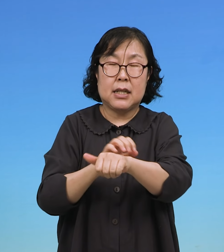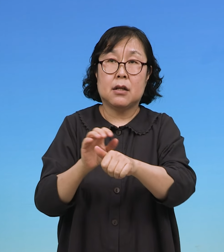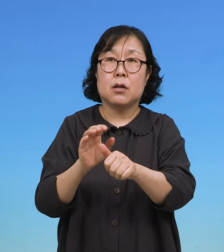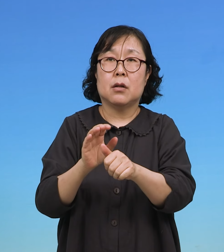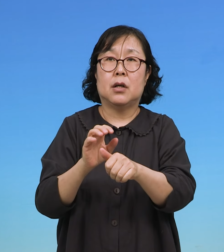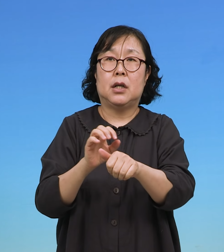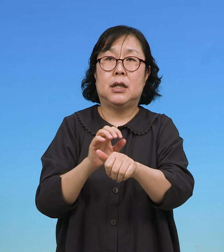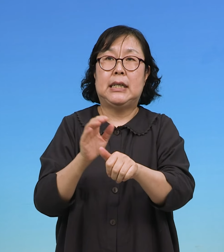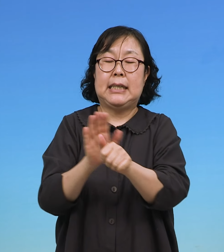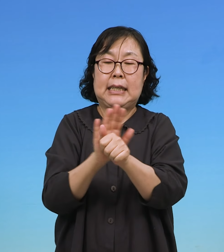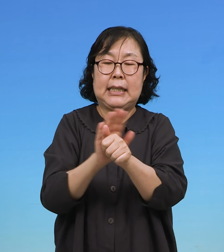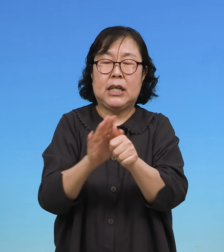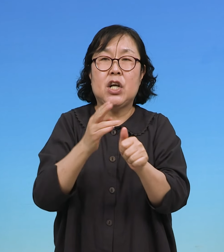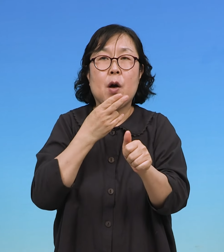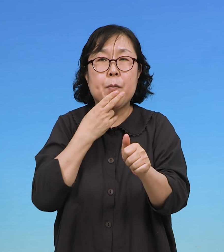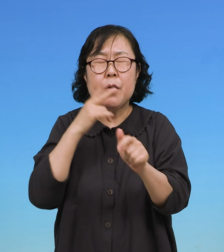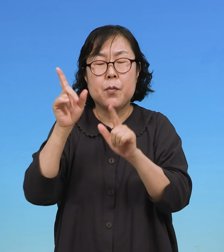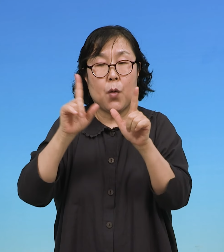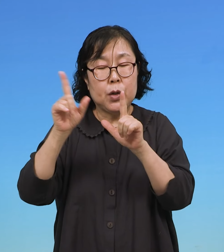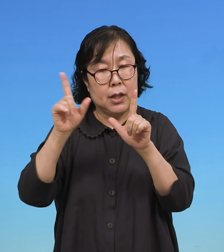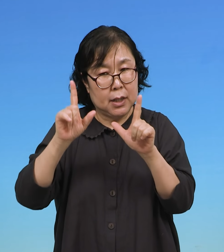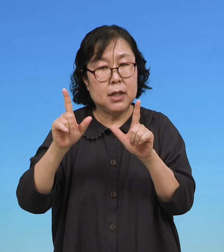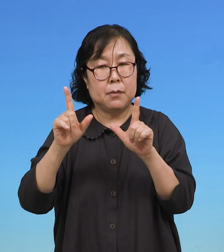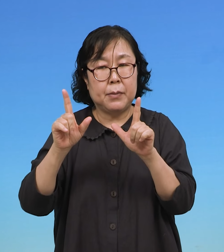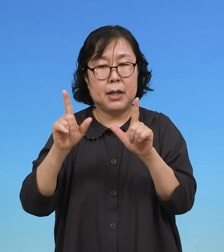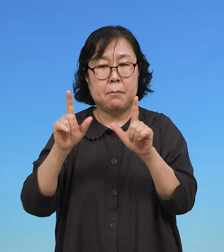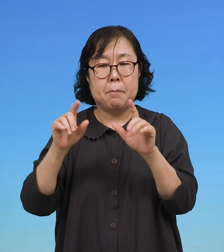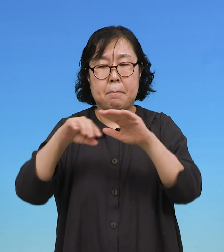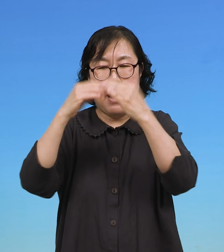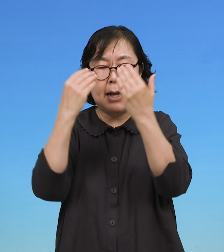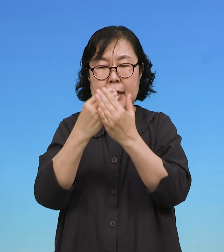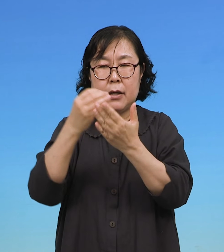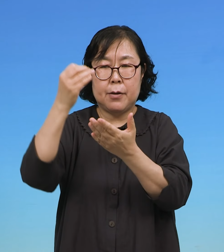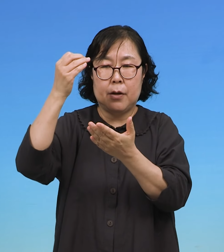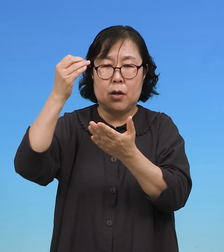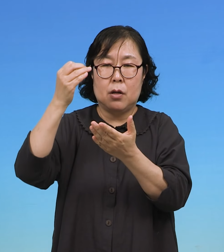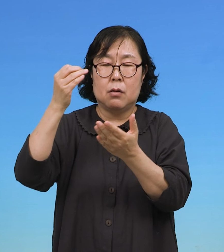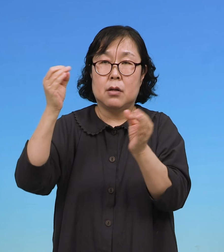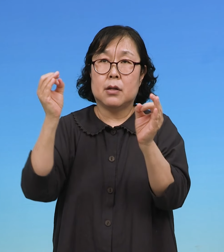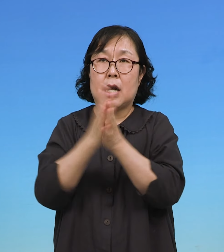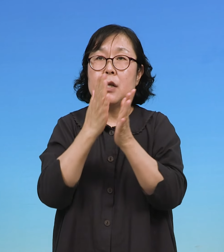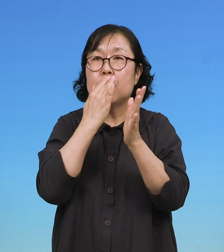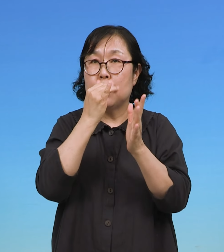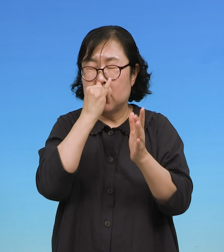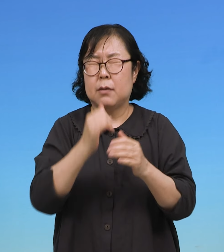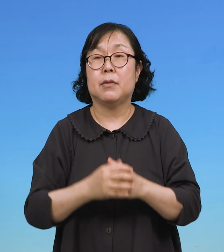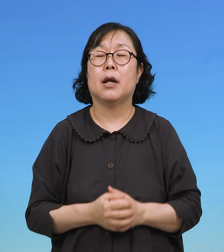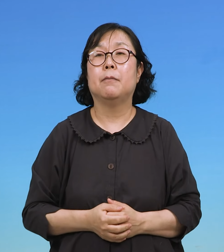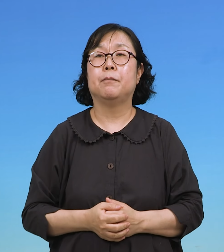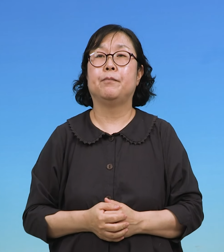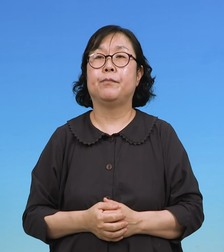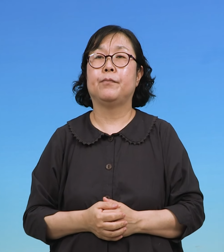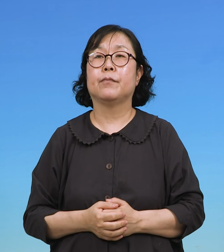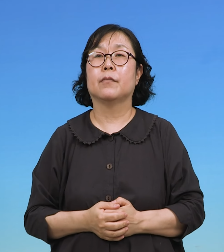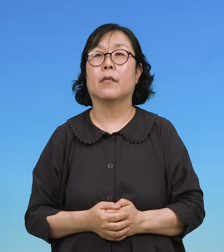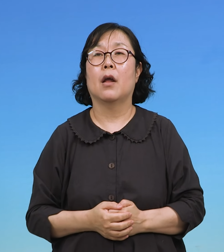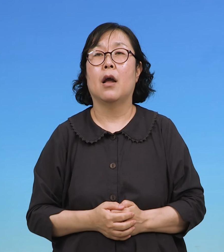바로 하나님의 이 테스트에 통과를 했다는 이야기예요. 그럼 이런 질문이